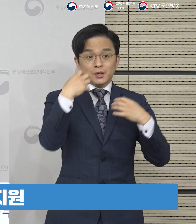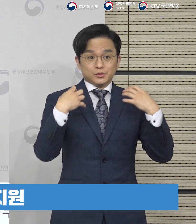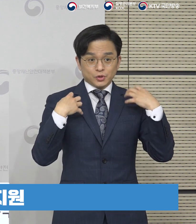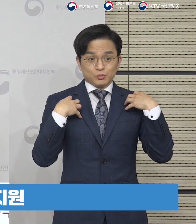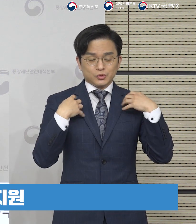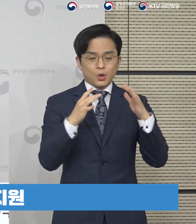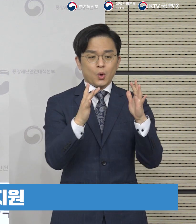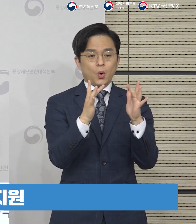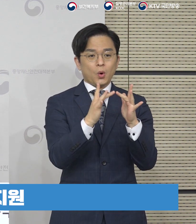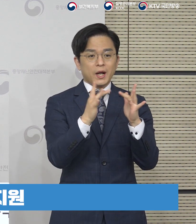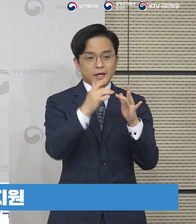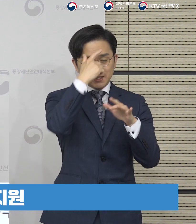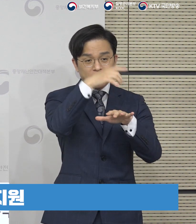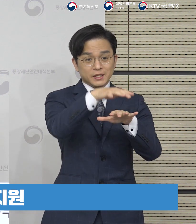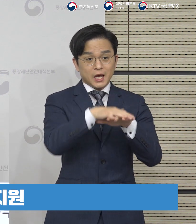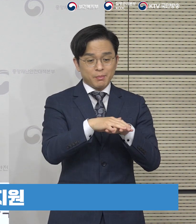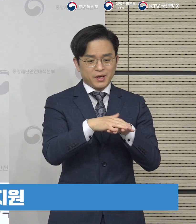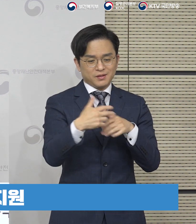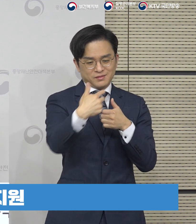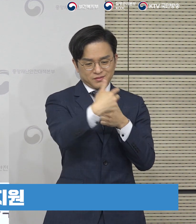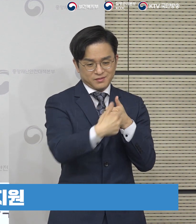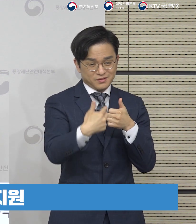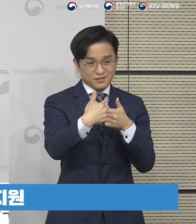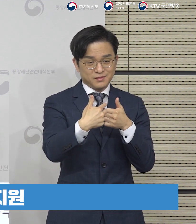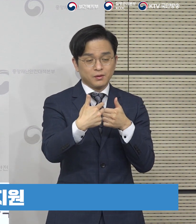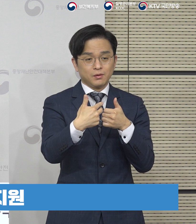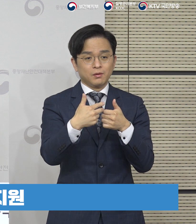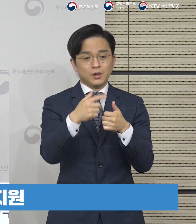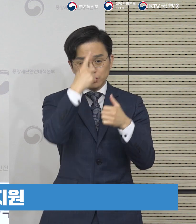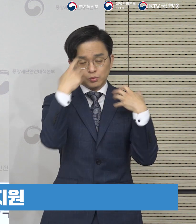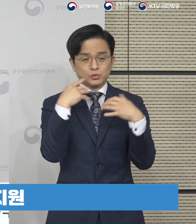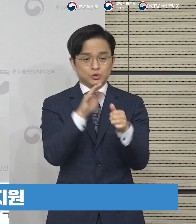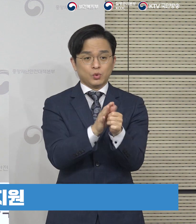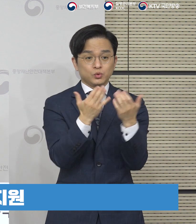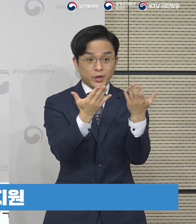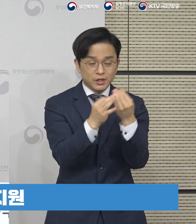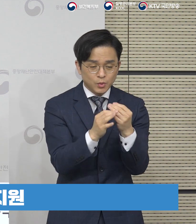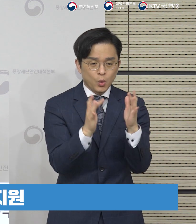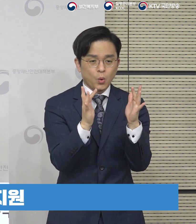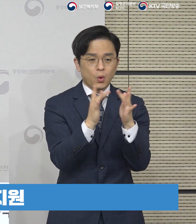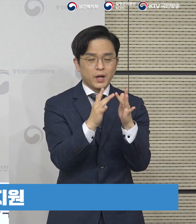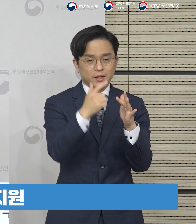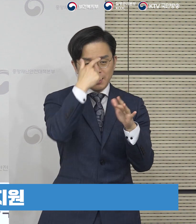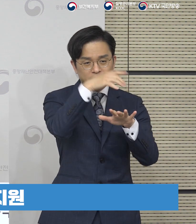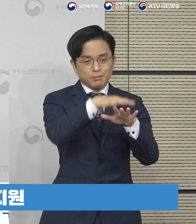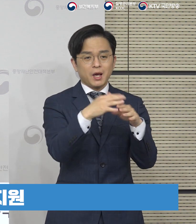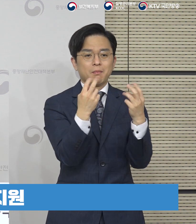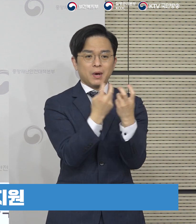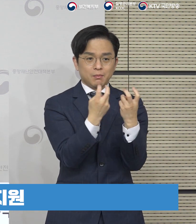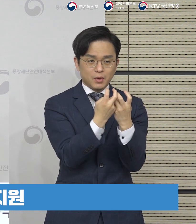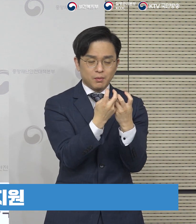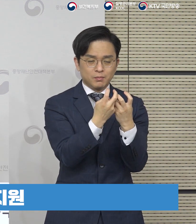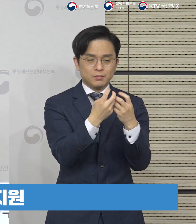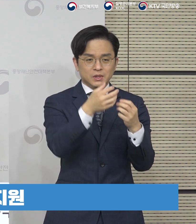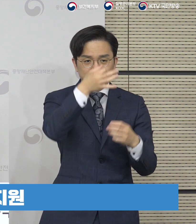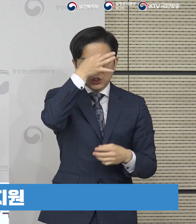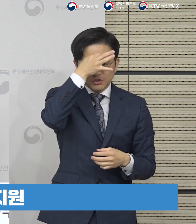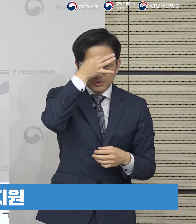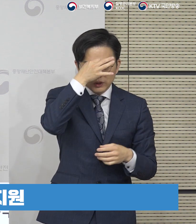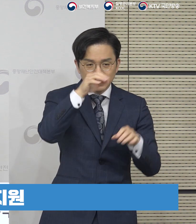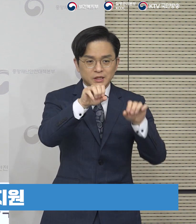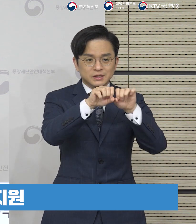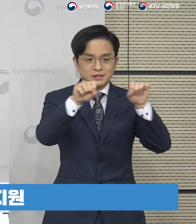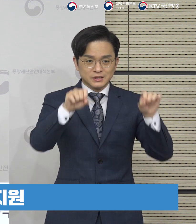한편 정부는 비대면 종교 활동을 적극 지원하고 있습니다. 온라인 예배를 운영하기 위한